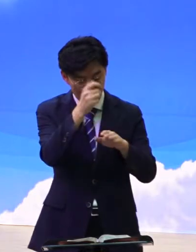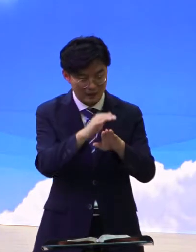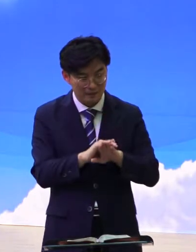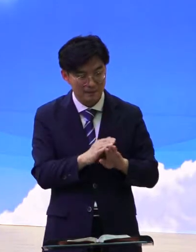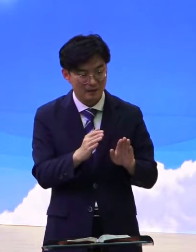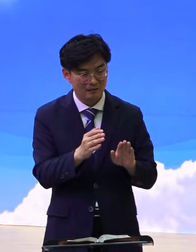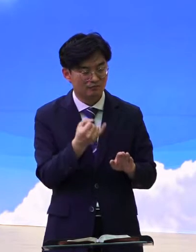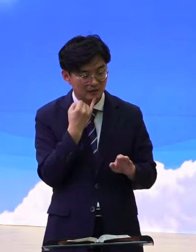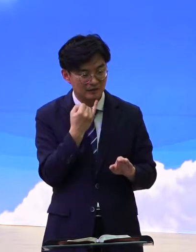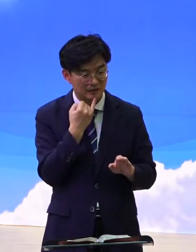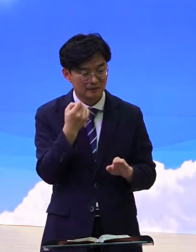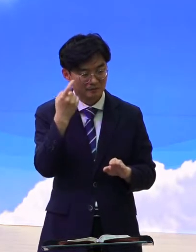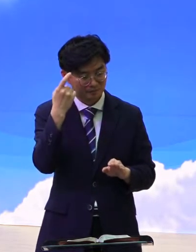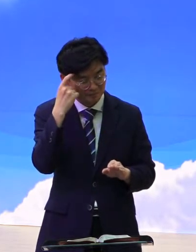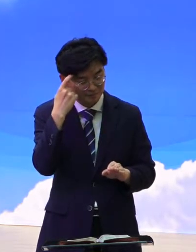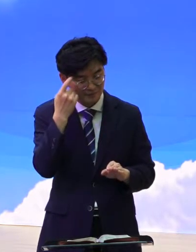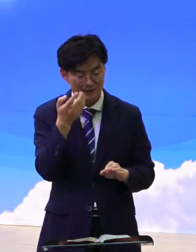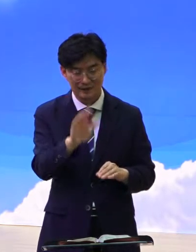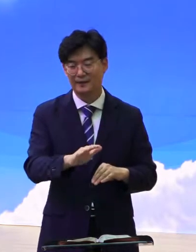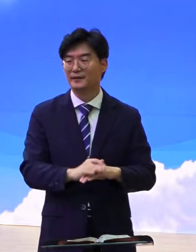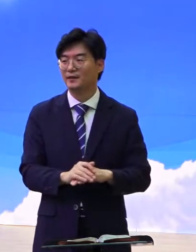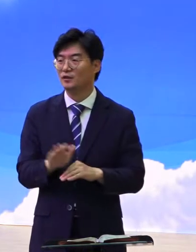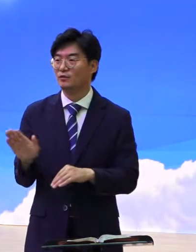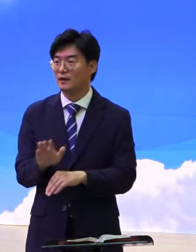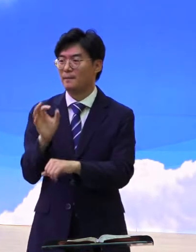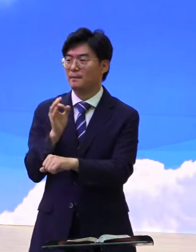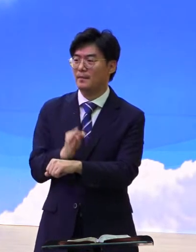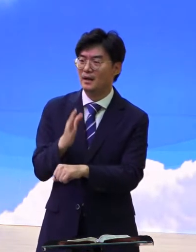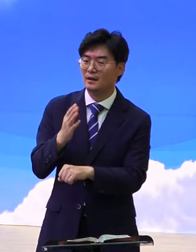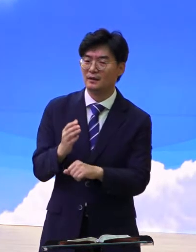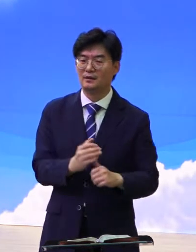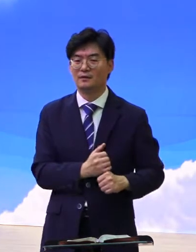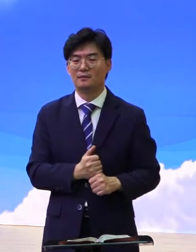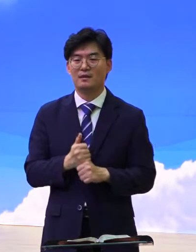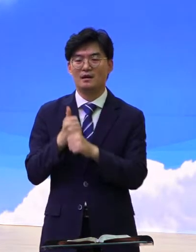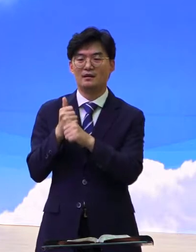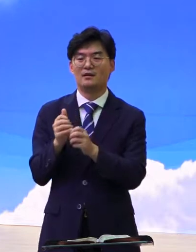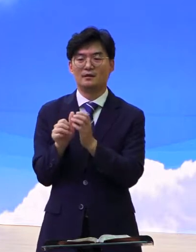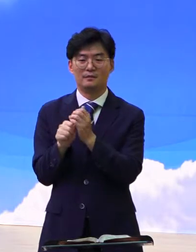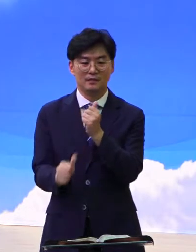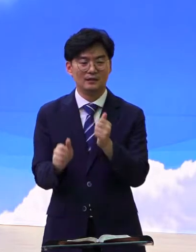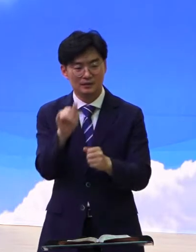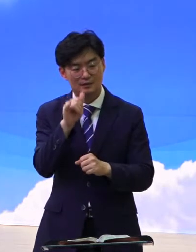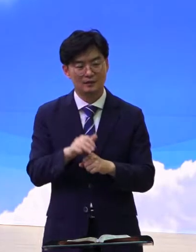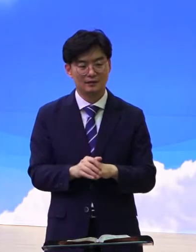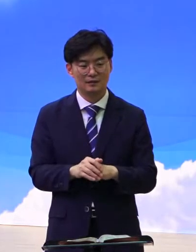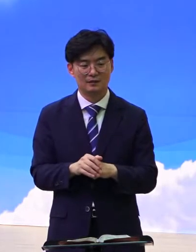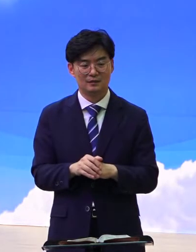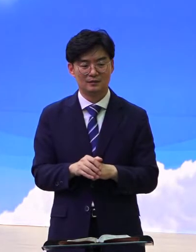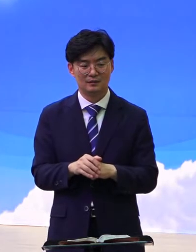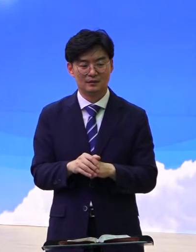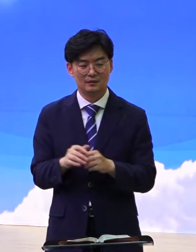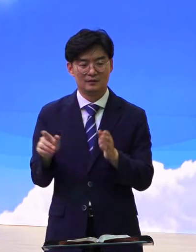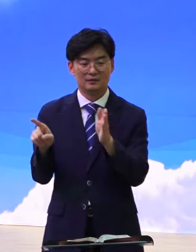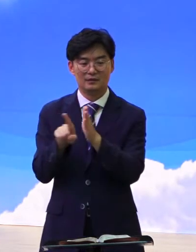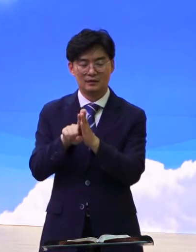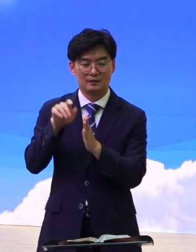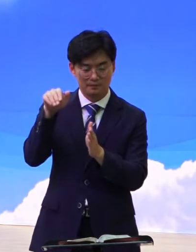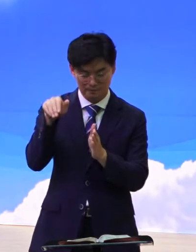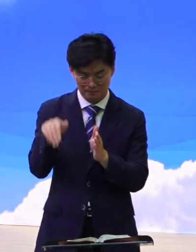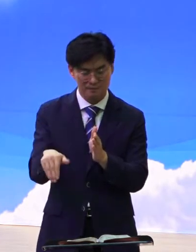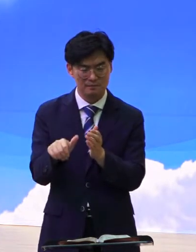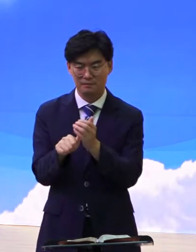그 편리함에 빠져서 우리가 간절함을 잃어버리고 신앙이 약해진다면 그것은 큰 위험에 빠지는